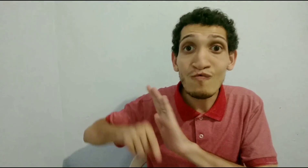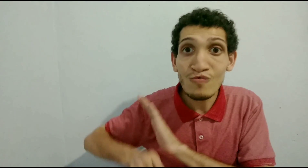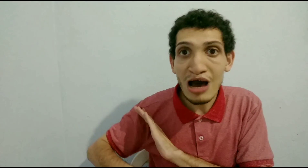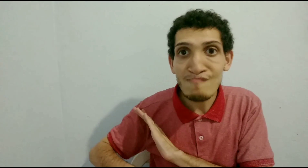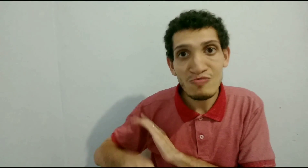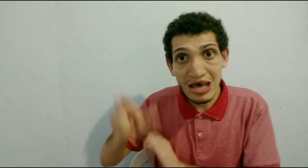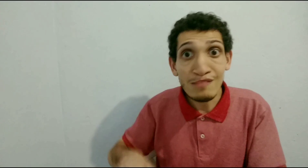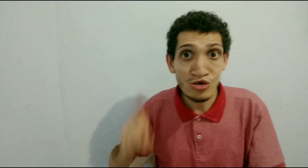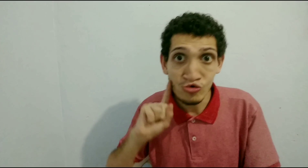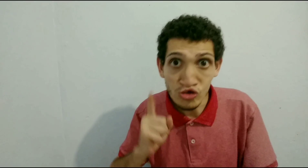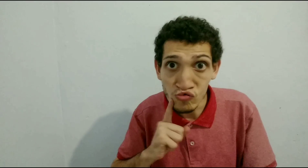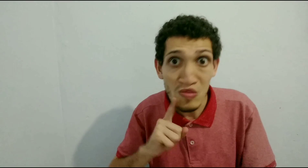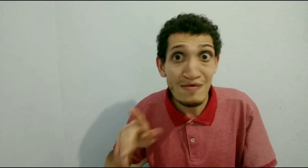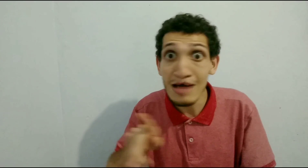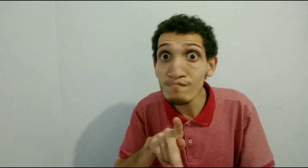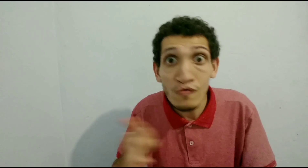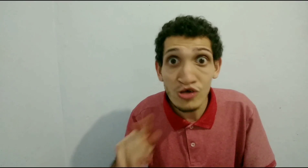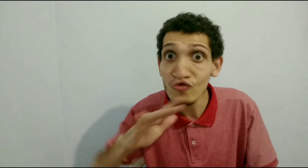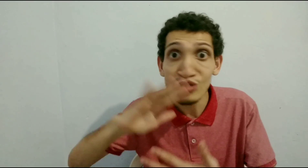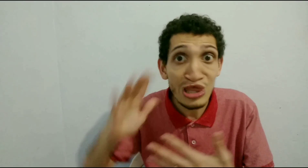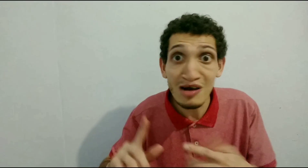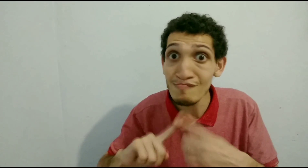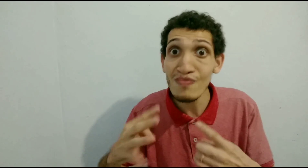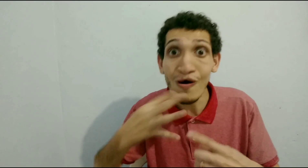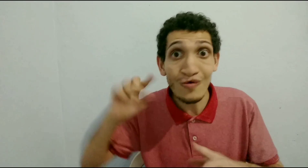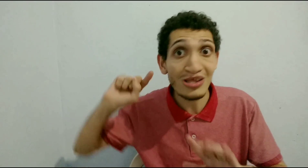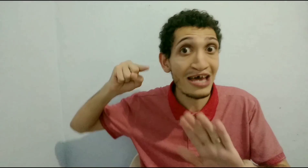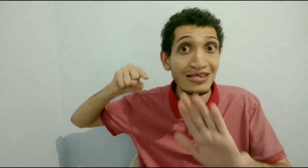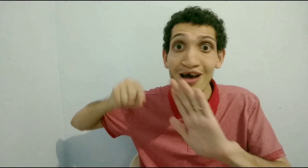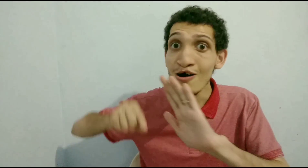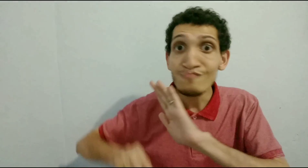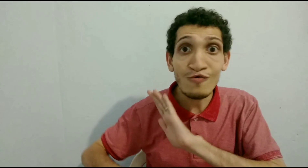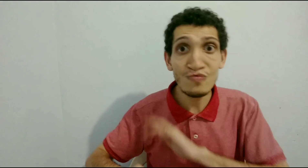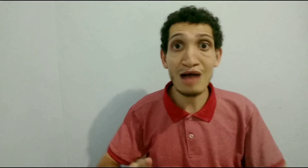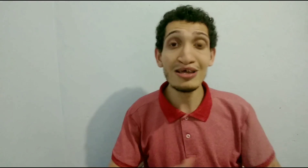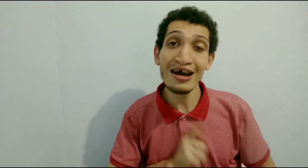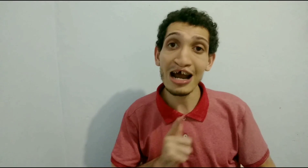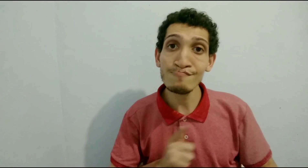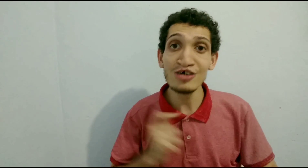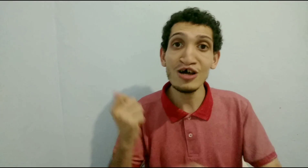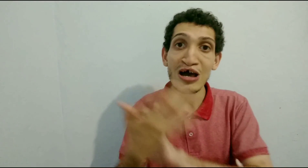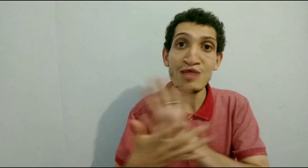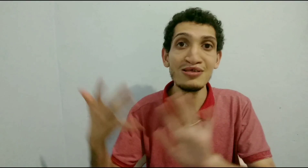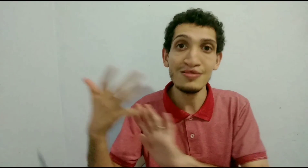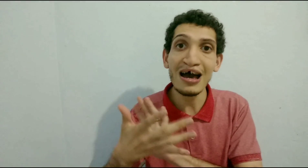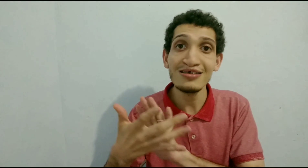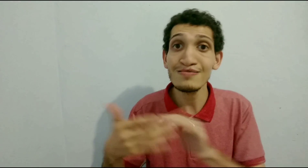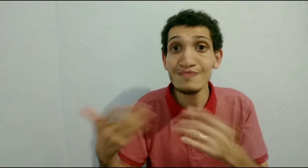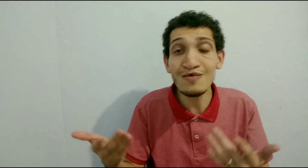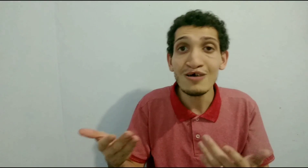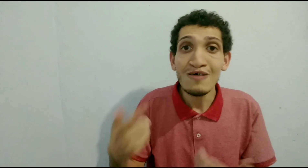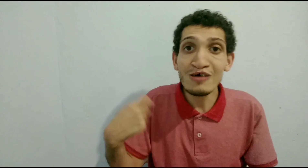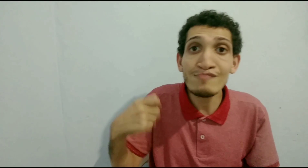procuramento, essa pessoa surda, a minha professora de Libra, mas não conhece a procuramento gramática das dimensionais. Então, você